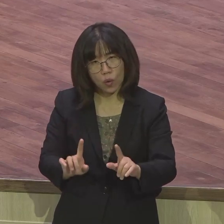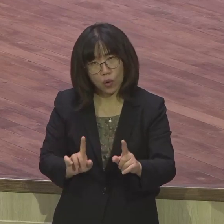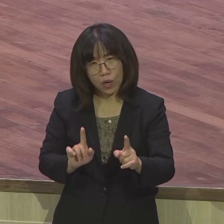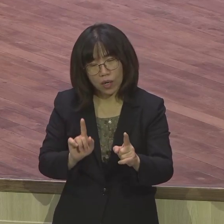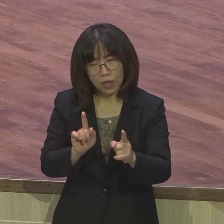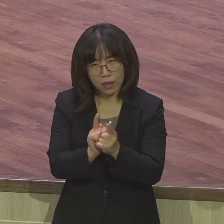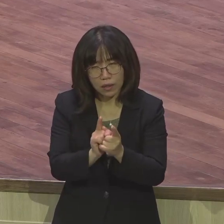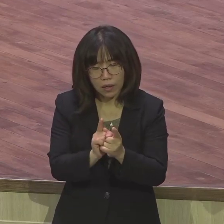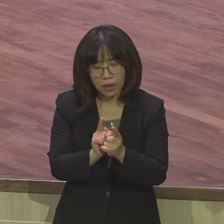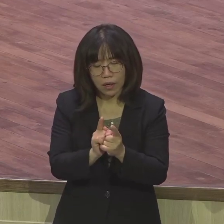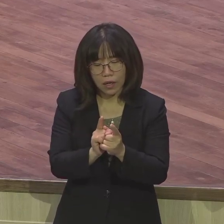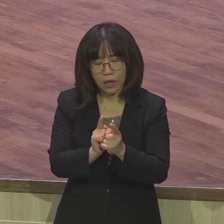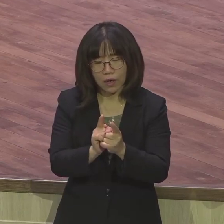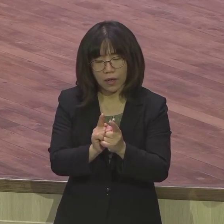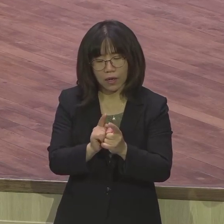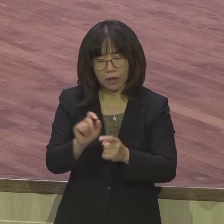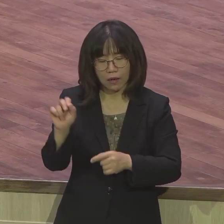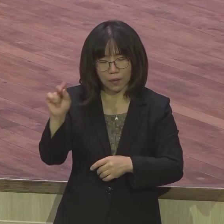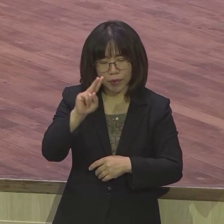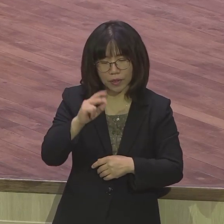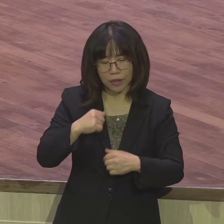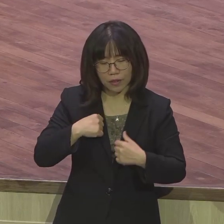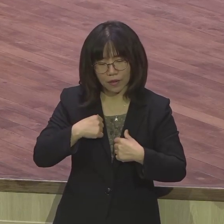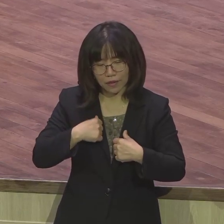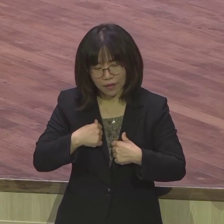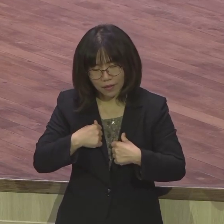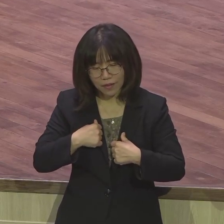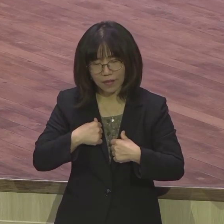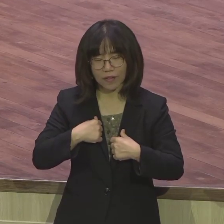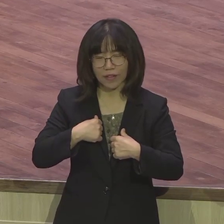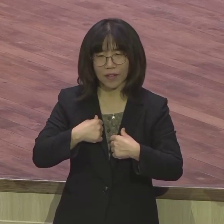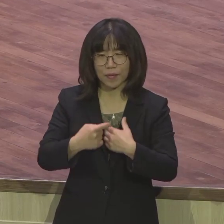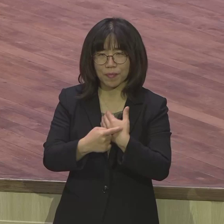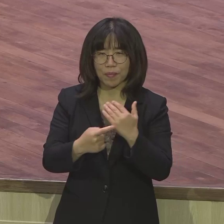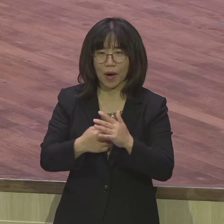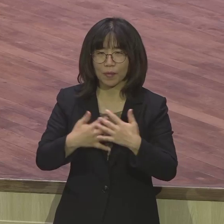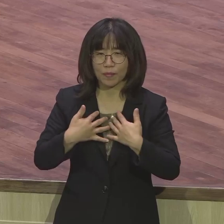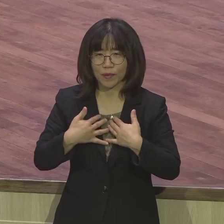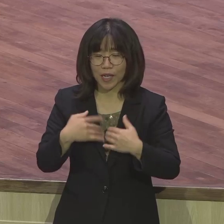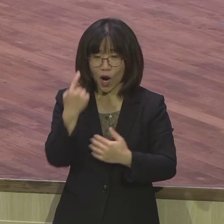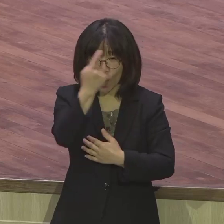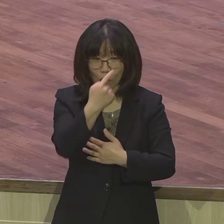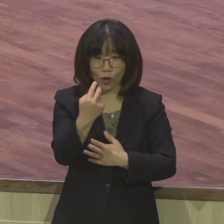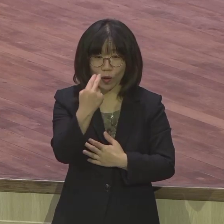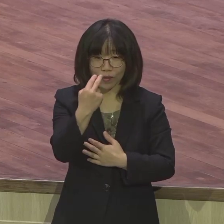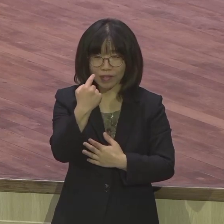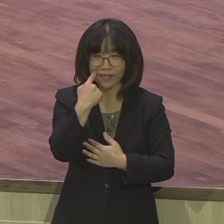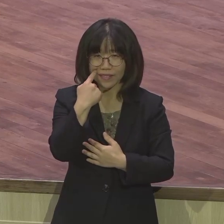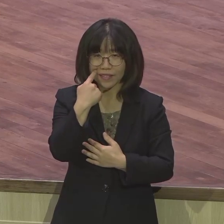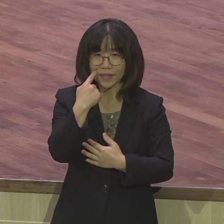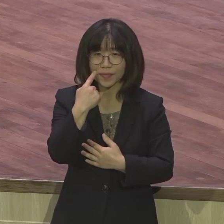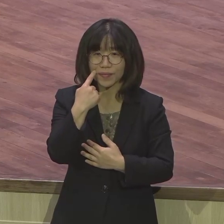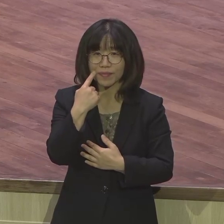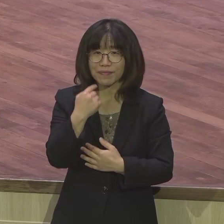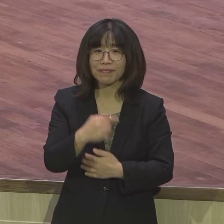체질이 더 늘어나더라고. 여러분 저 보세요. 저 얼굴 보세요.